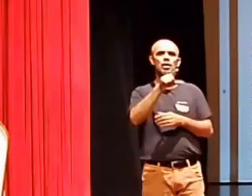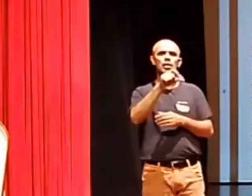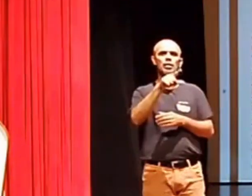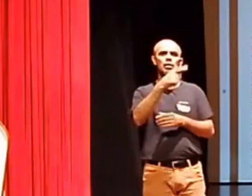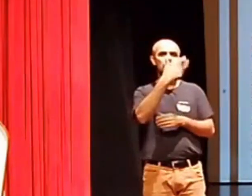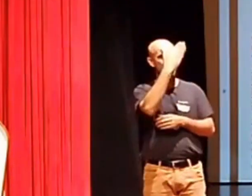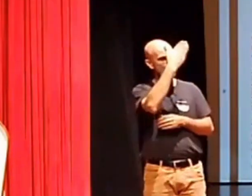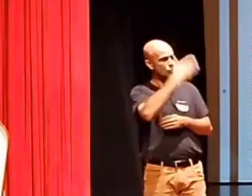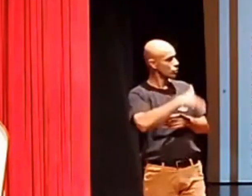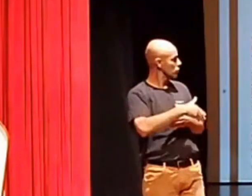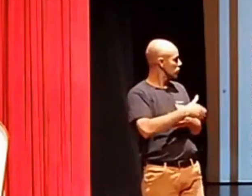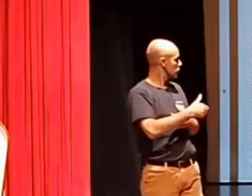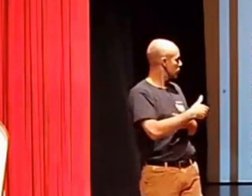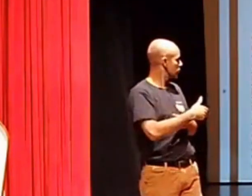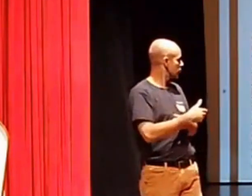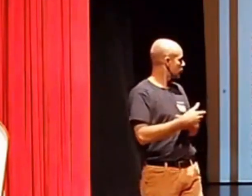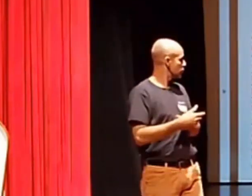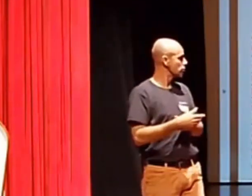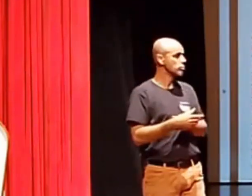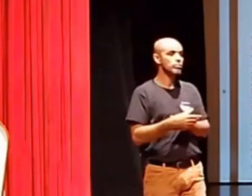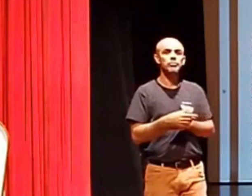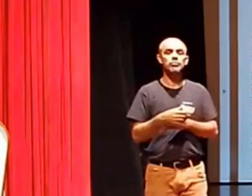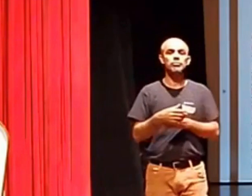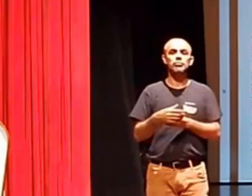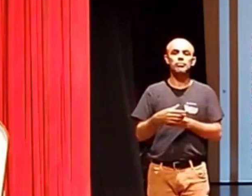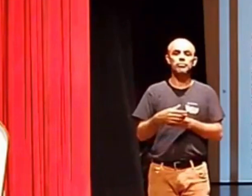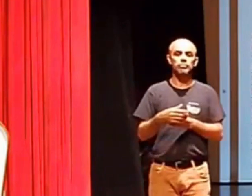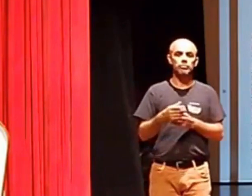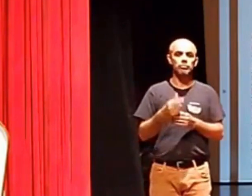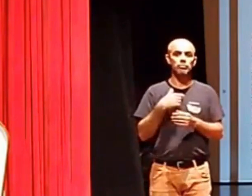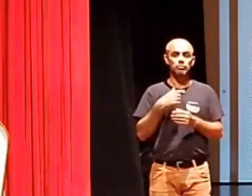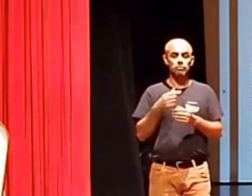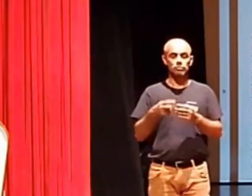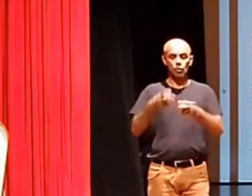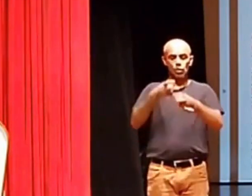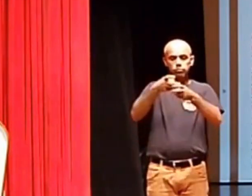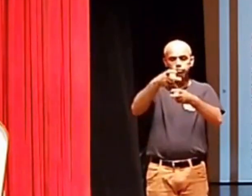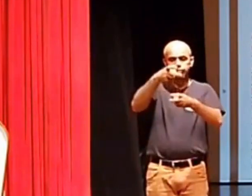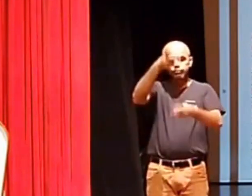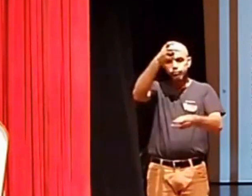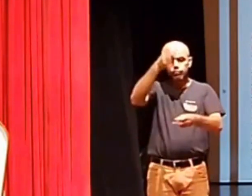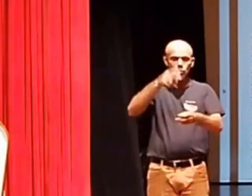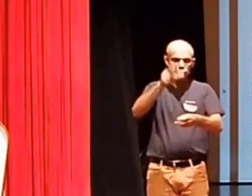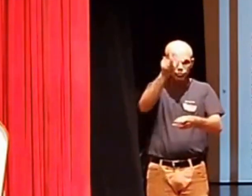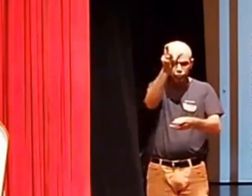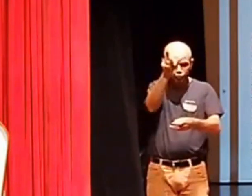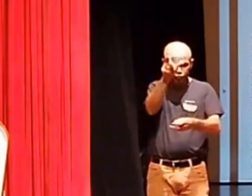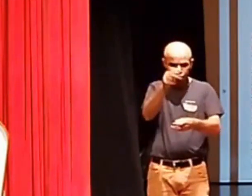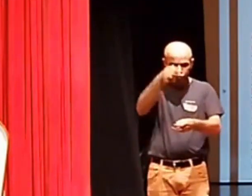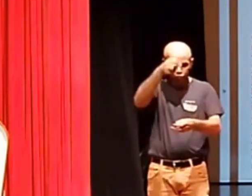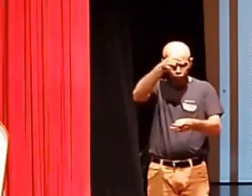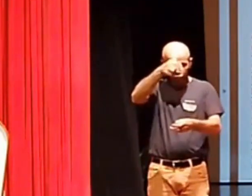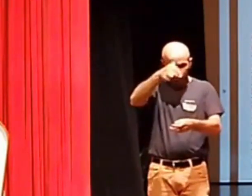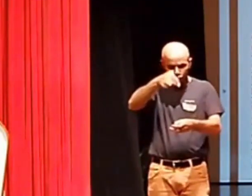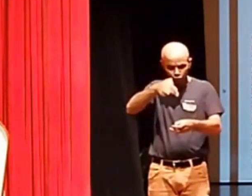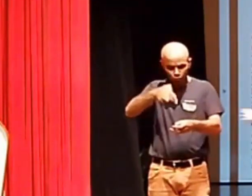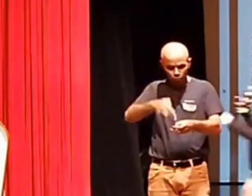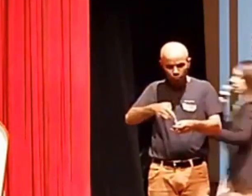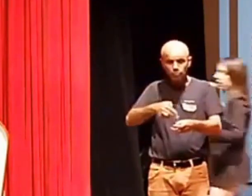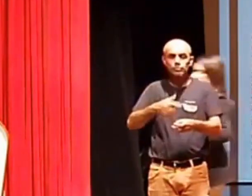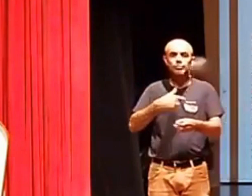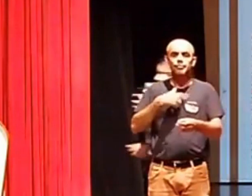vendo aqui no meio, em cima dos processos vertebrais dessa criança. Tá? Os processos